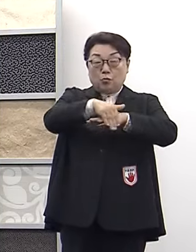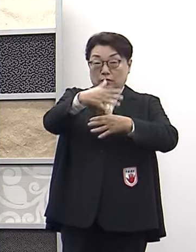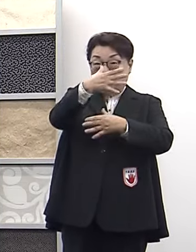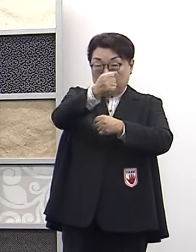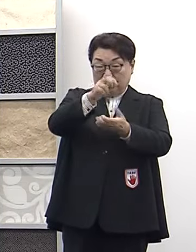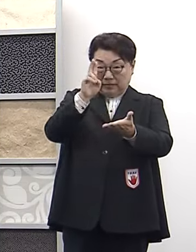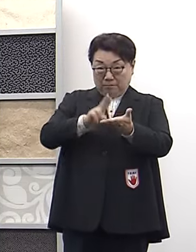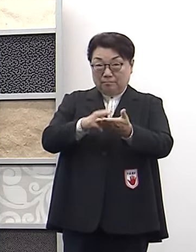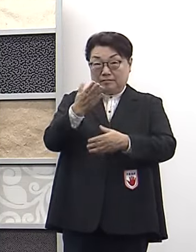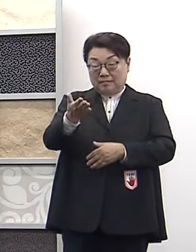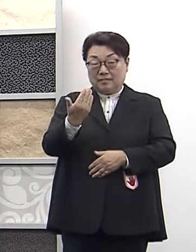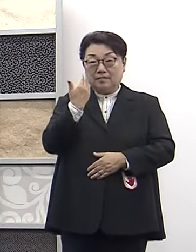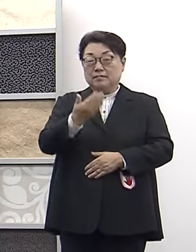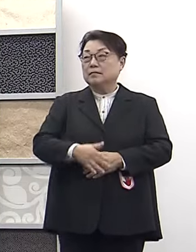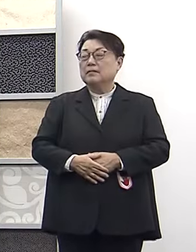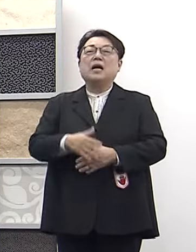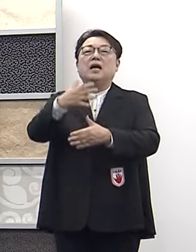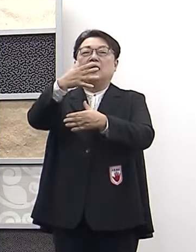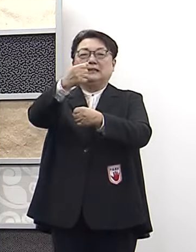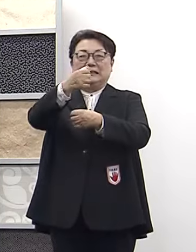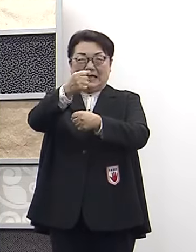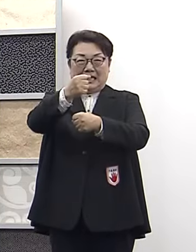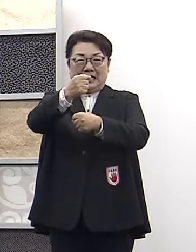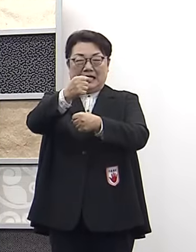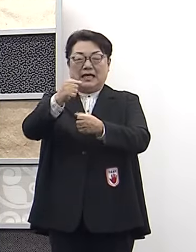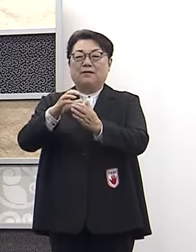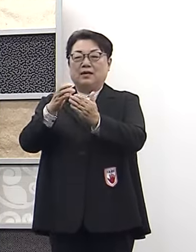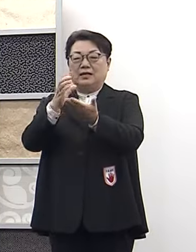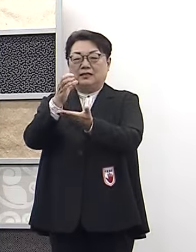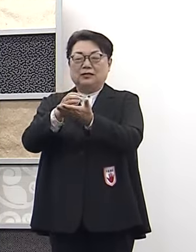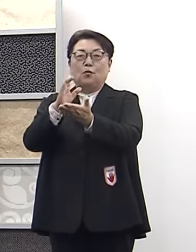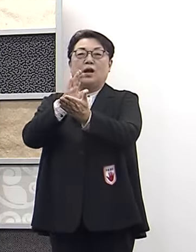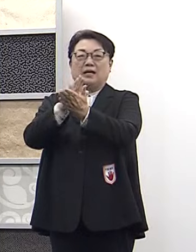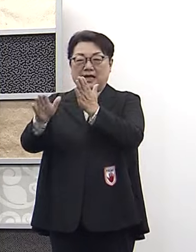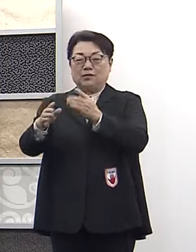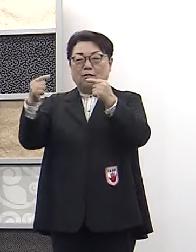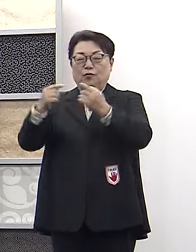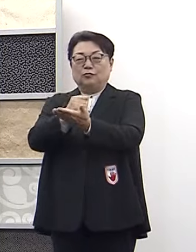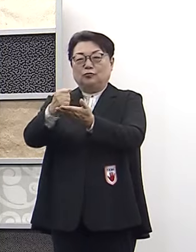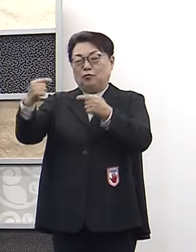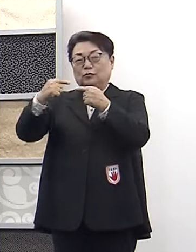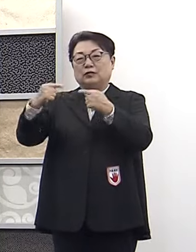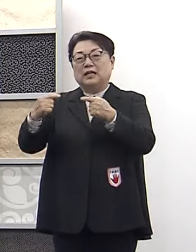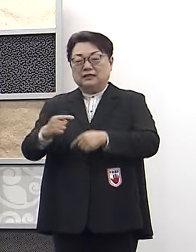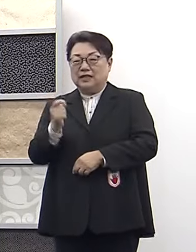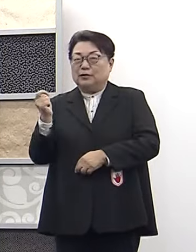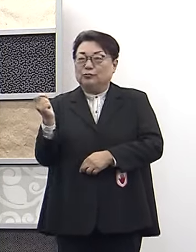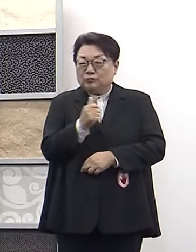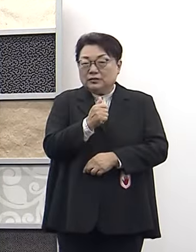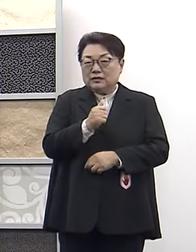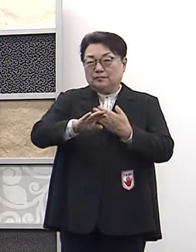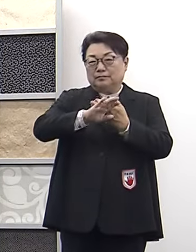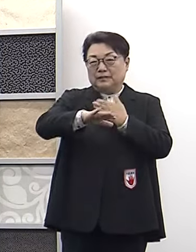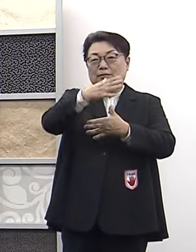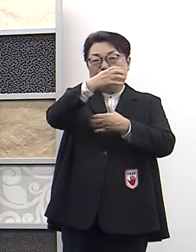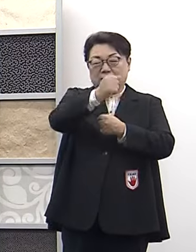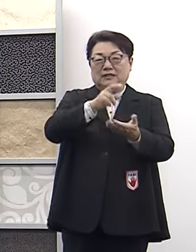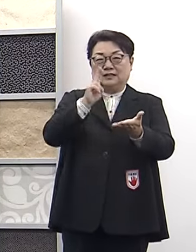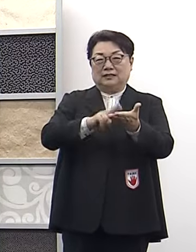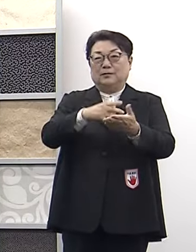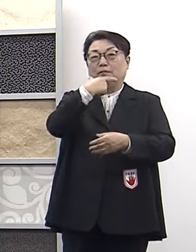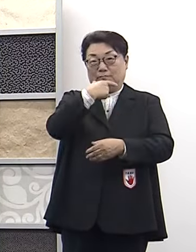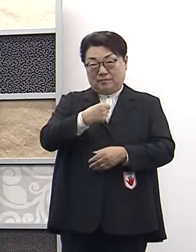教えていただけますでしょうか。 はい、まず日程について静岡県さんと、相談をして早急に、決めていきたいと、思